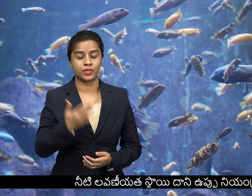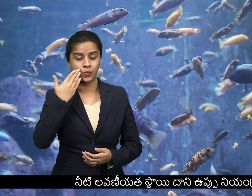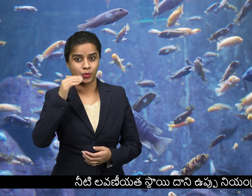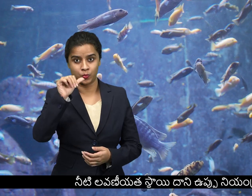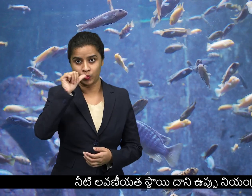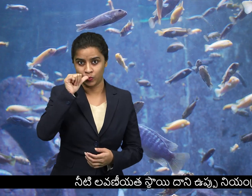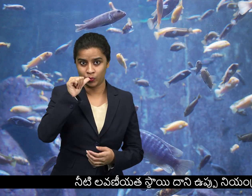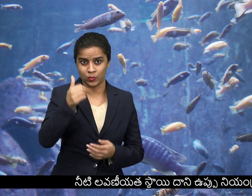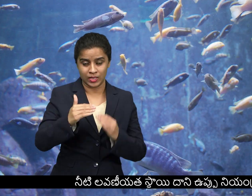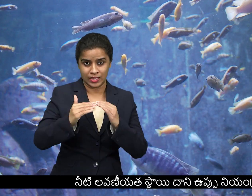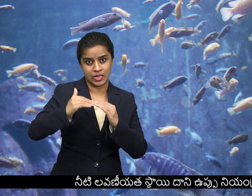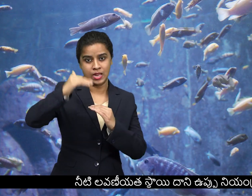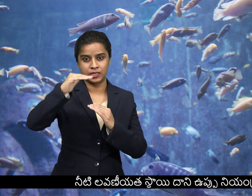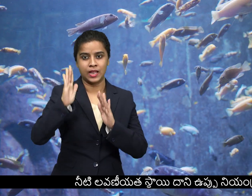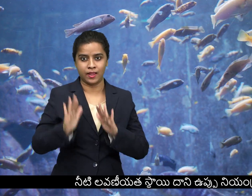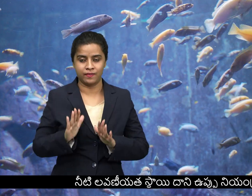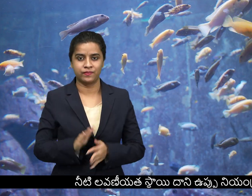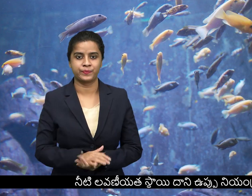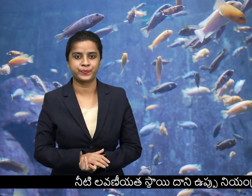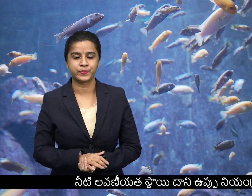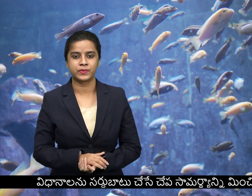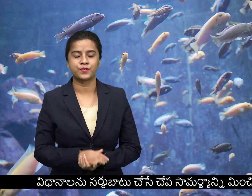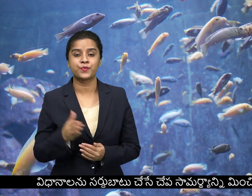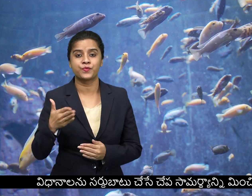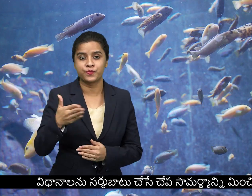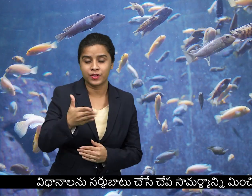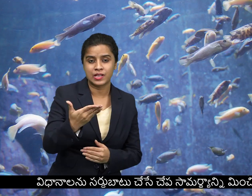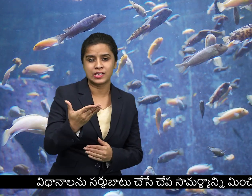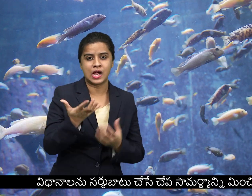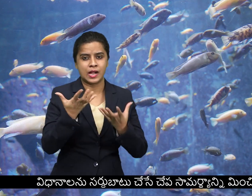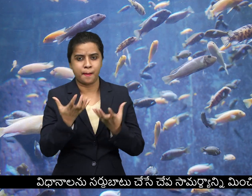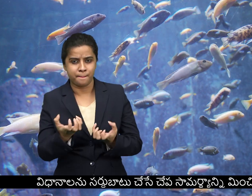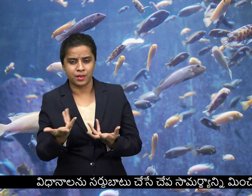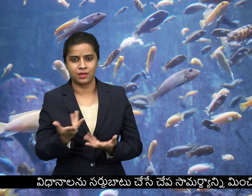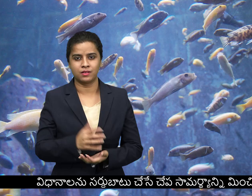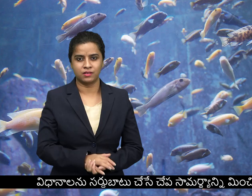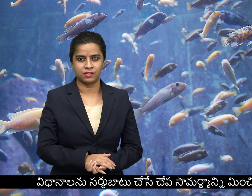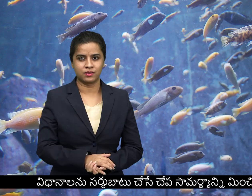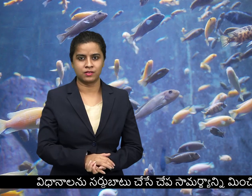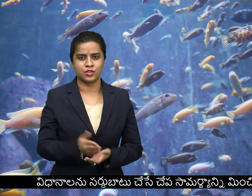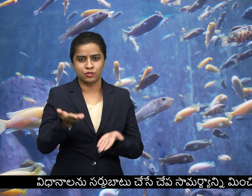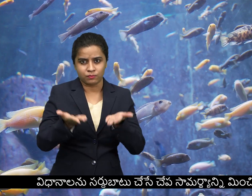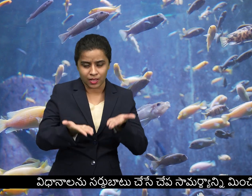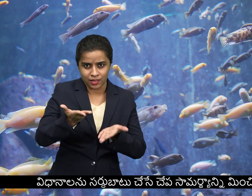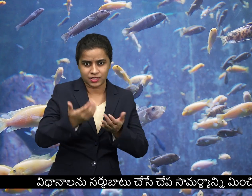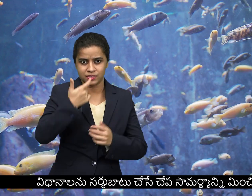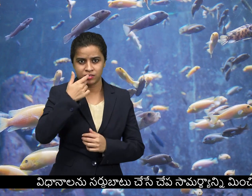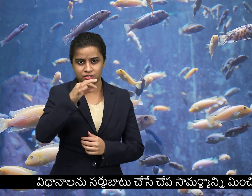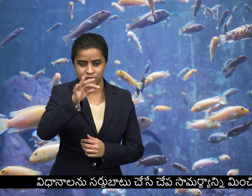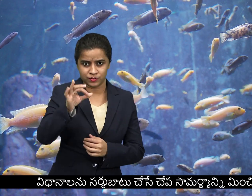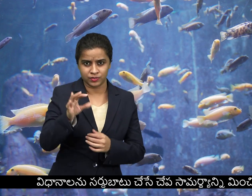నీటి లవణీయత స్థాయి దాని ఉప్పు నియంత్రణ విధానాలను సర్దుబాటు చేసే చేప సామర్థ్యాన్ని మించి